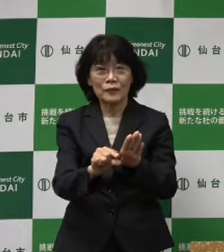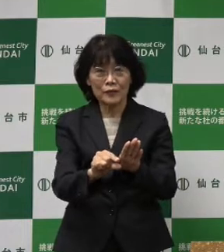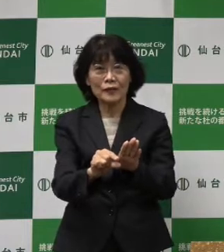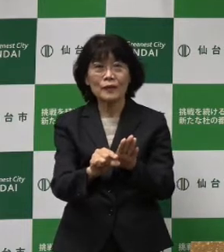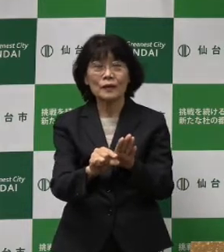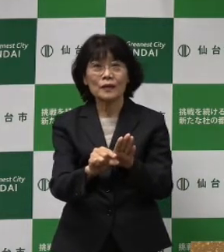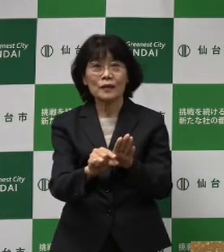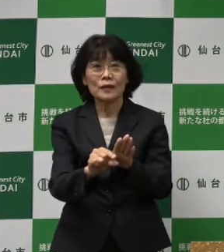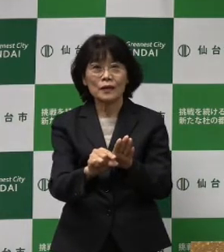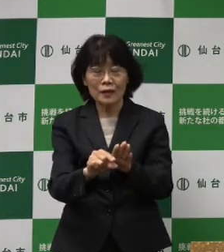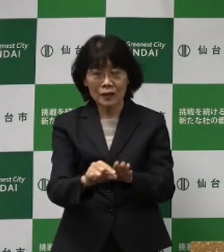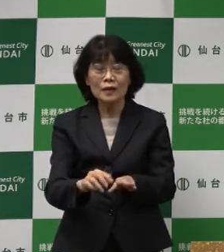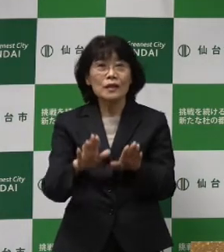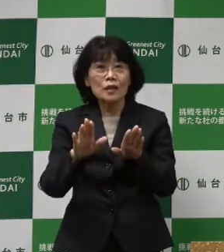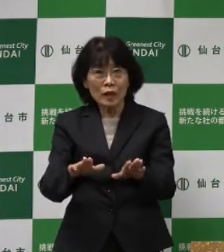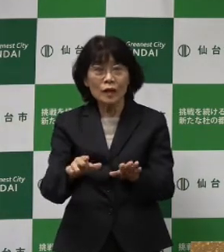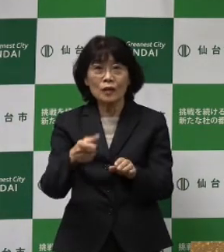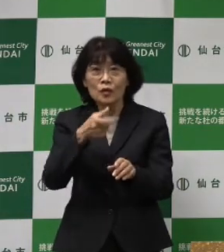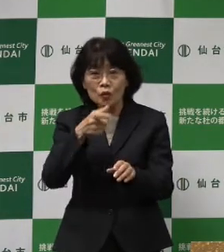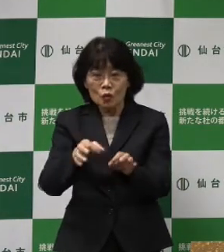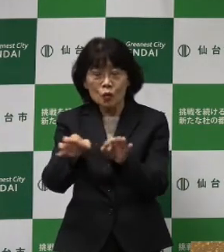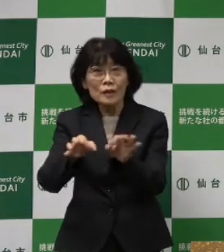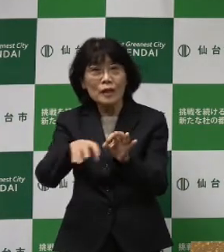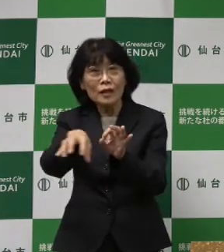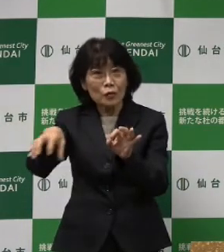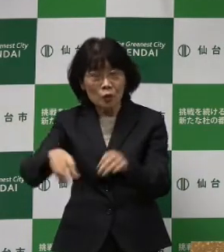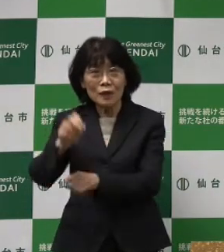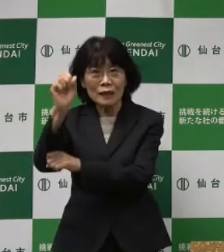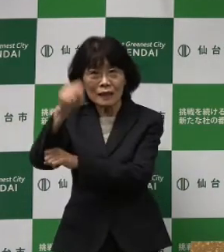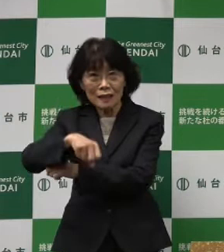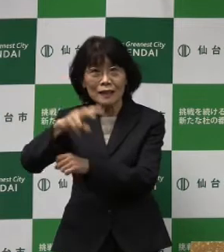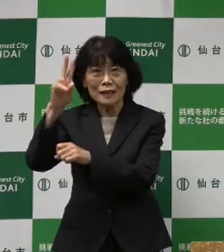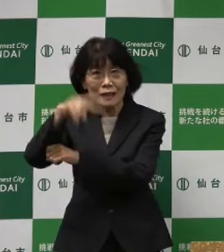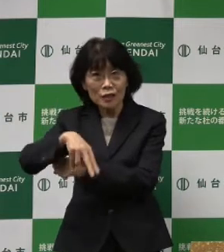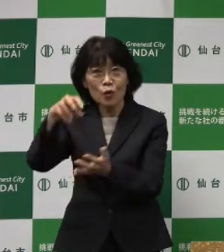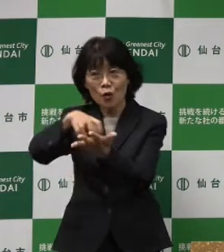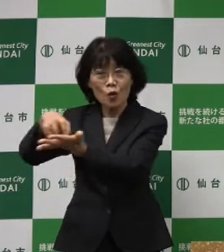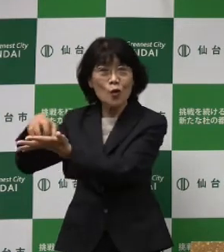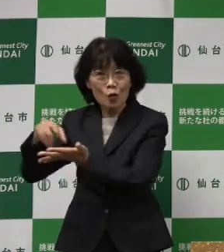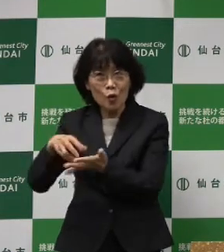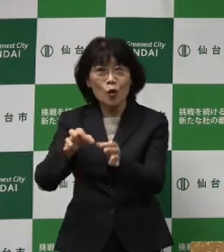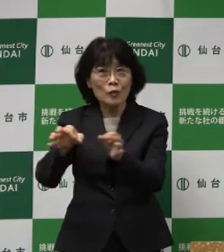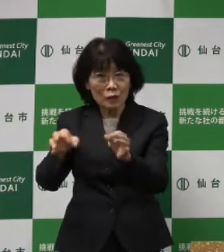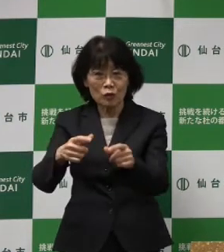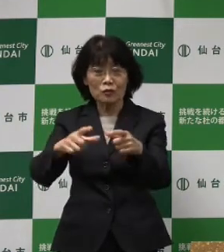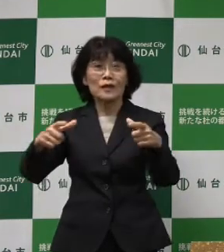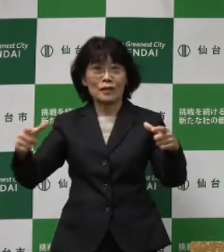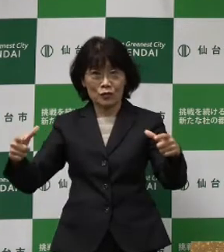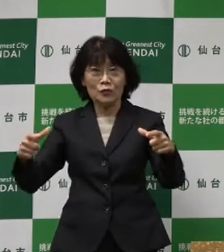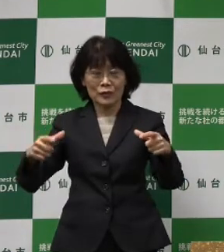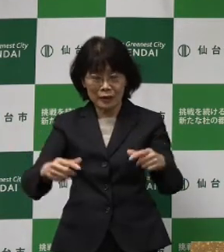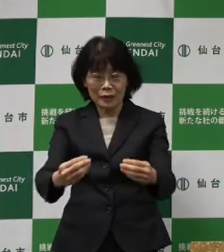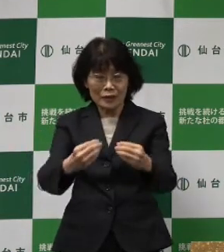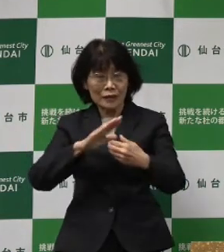は認証店も増えております。安全、感染予防対策をしっかりと施した認